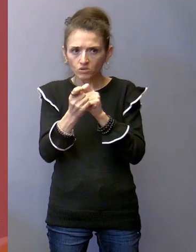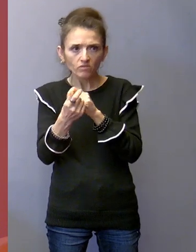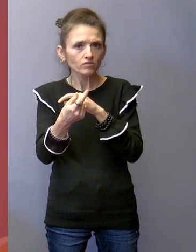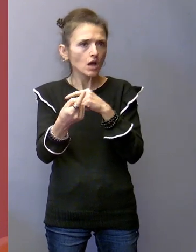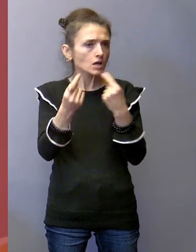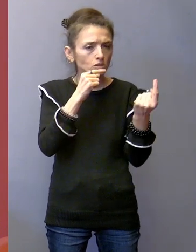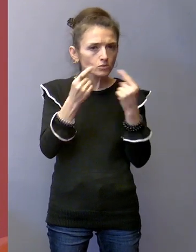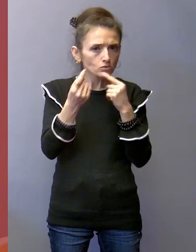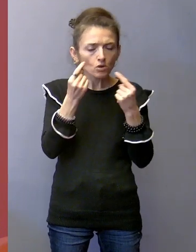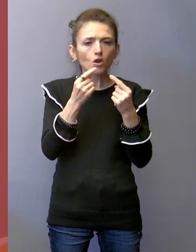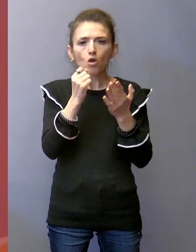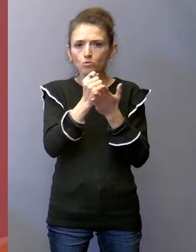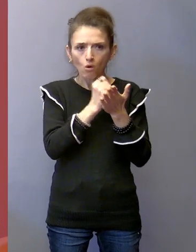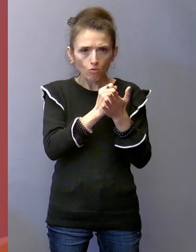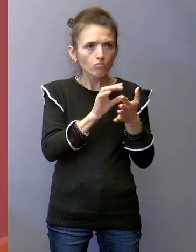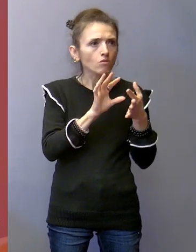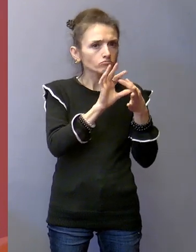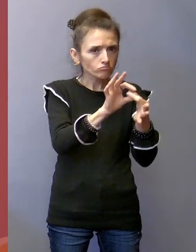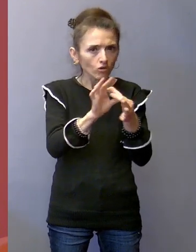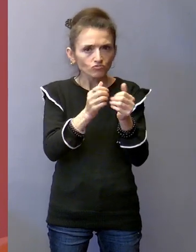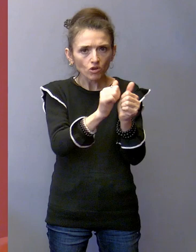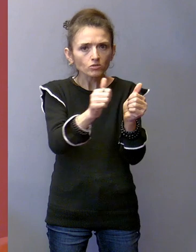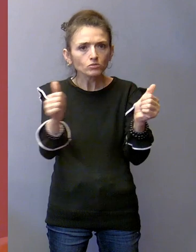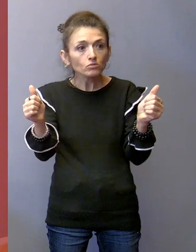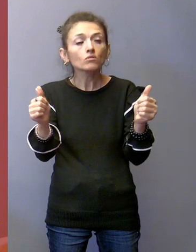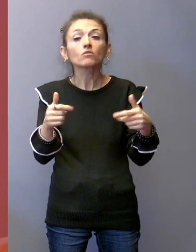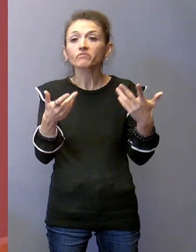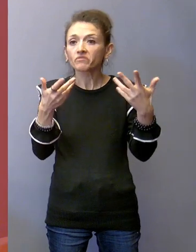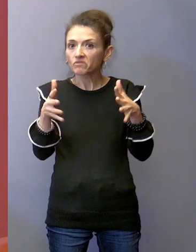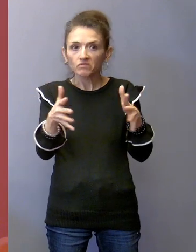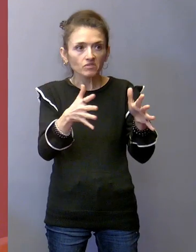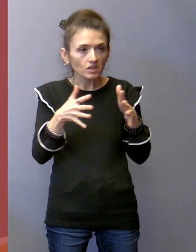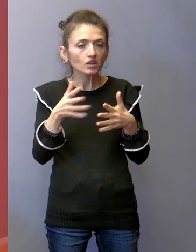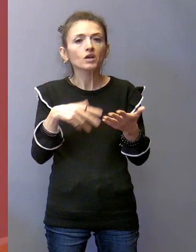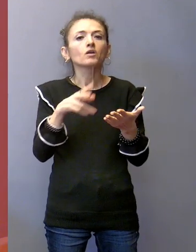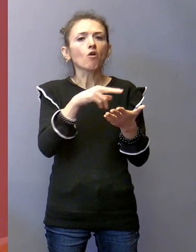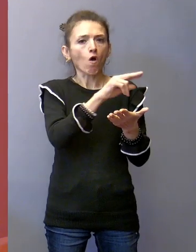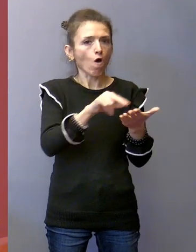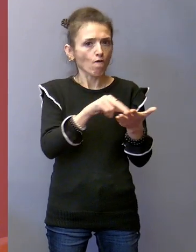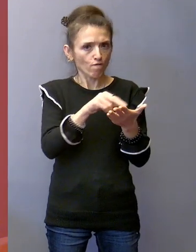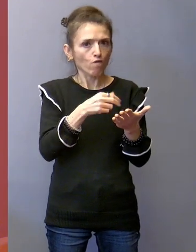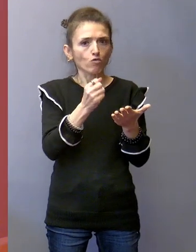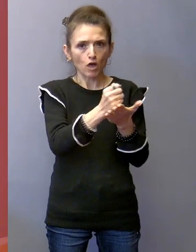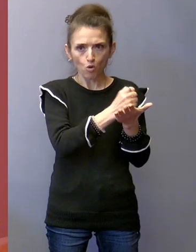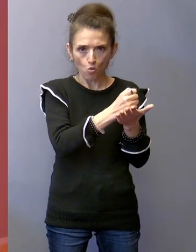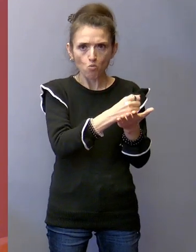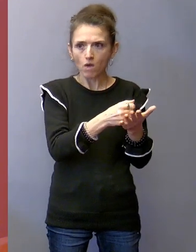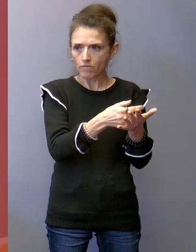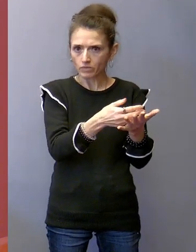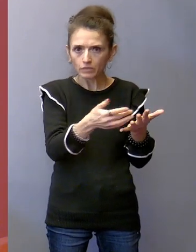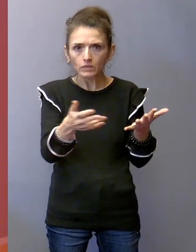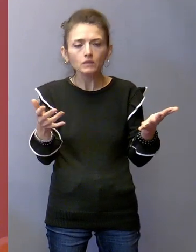ai singoli documenti si votano i documenti si va a dichiarazione di voto Ora io ho fatto per carità consiglio ai Crucioli col suo lavoro lo fa fin troppo bene